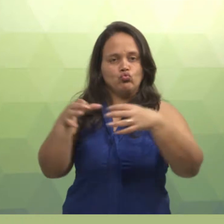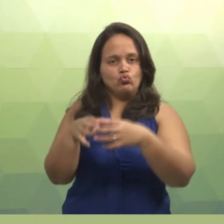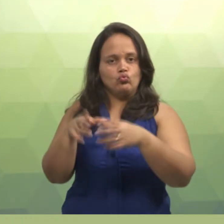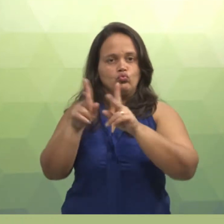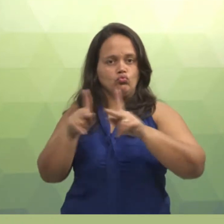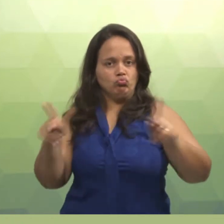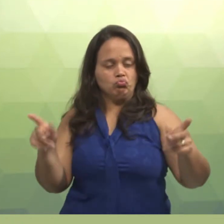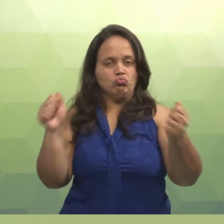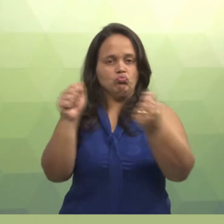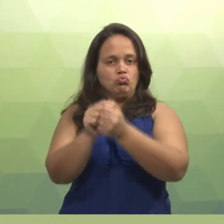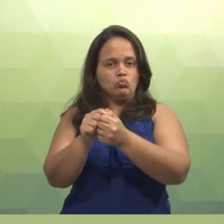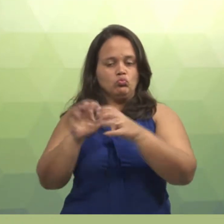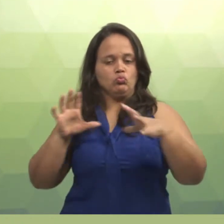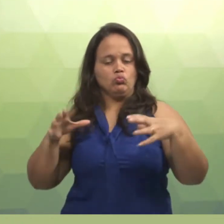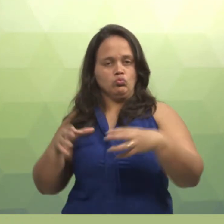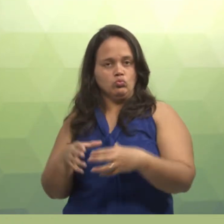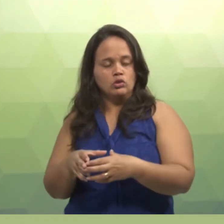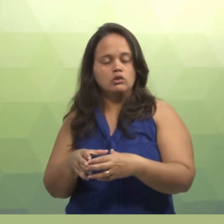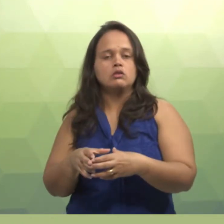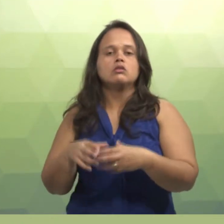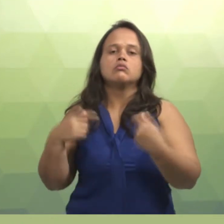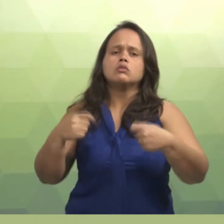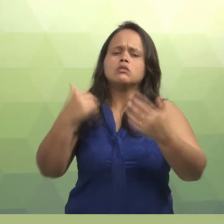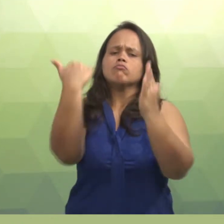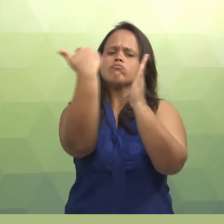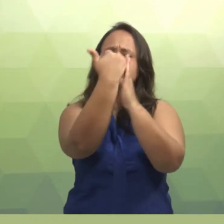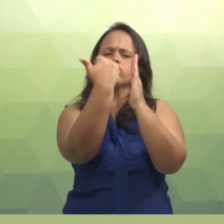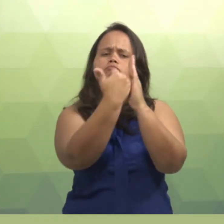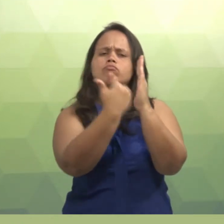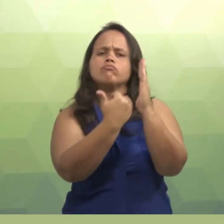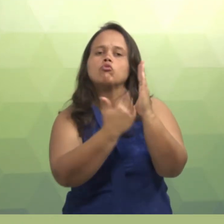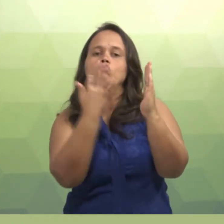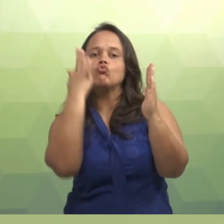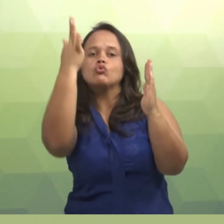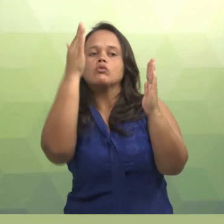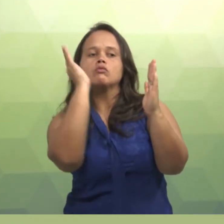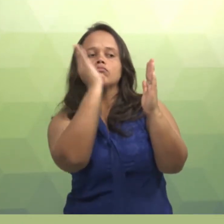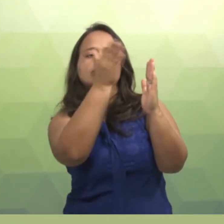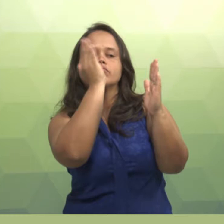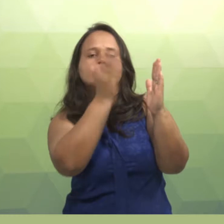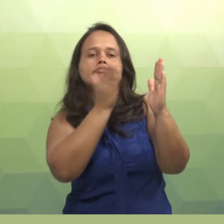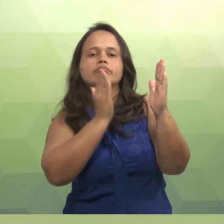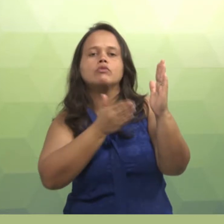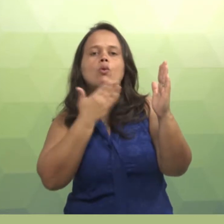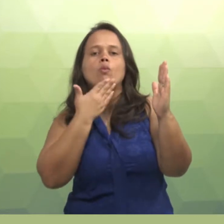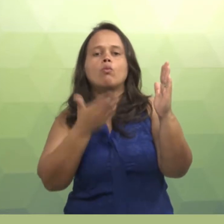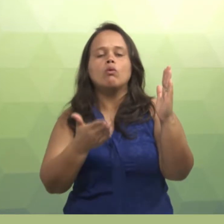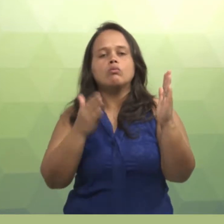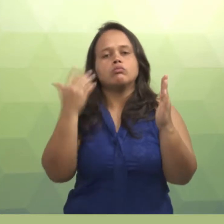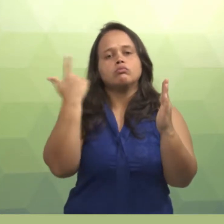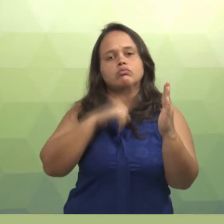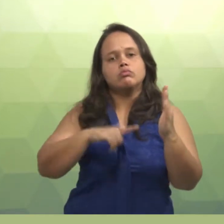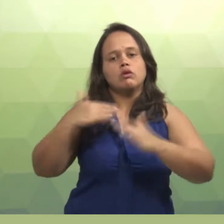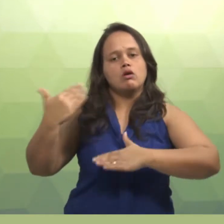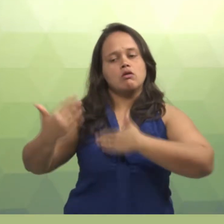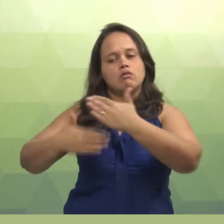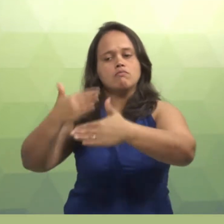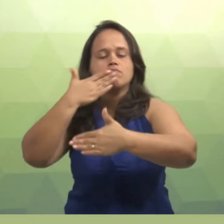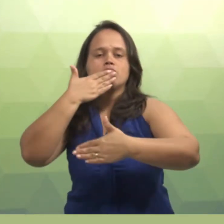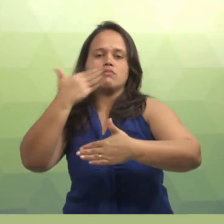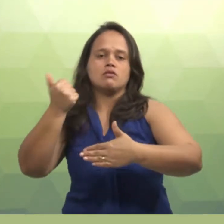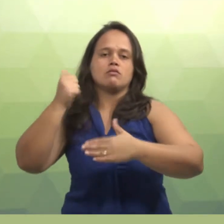serem atingidas para a melhoria do processo de ensino-aprendizagem, bem como estabelecer os prazos e acompanhar